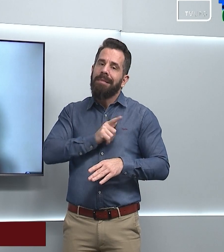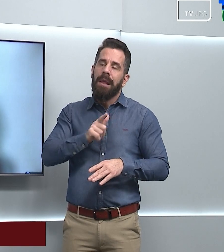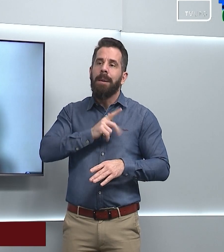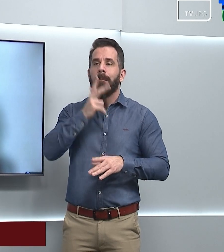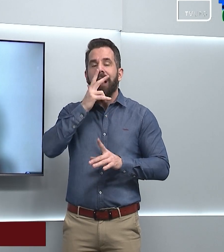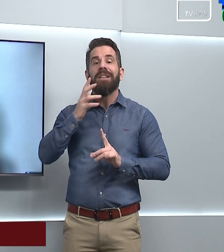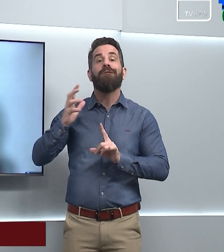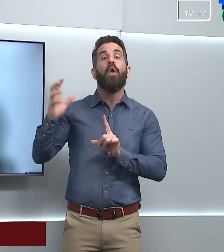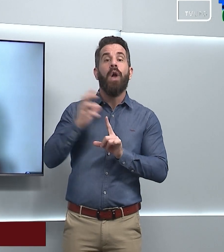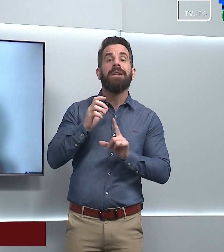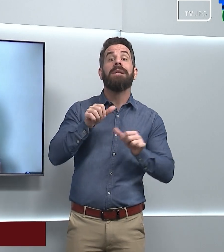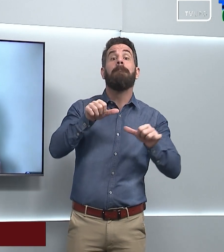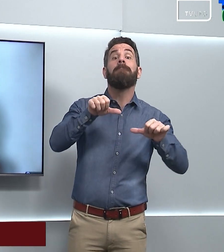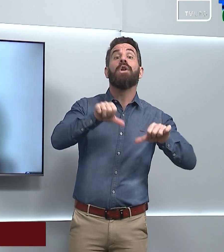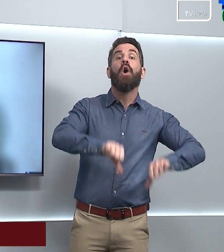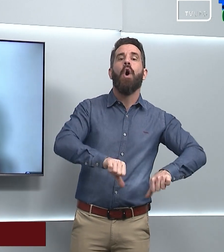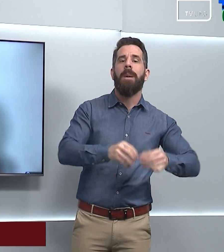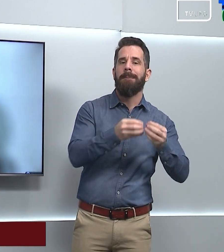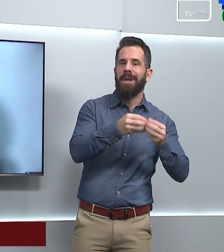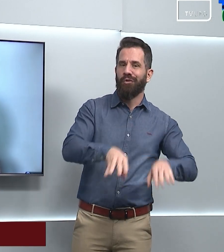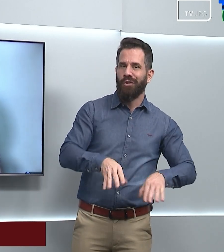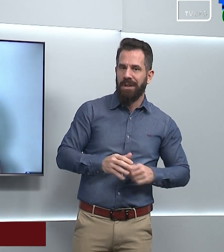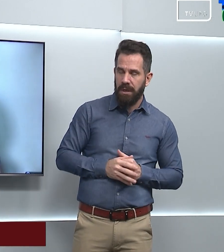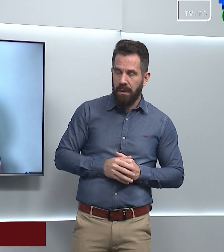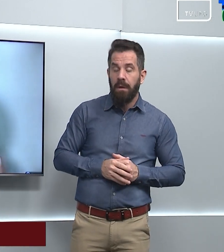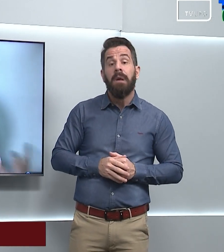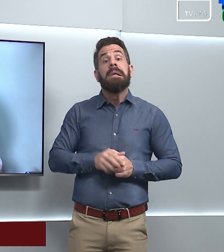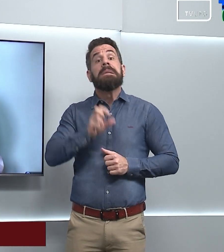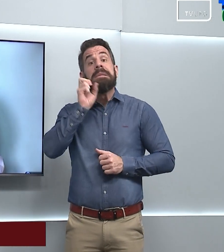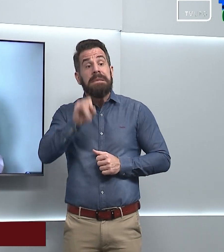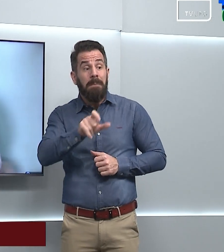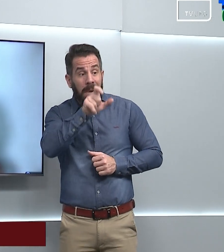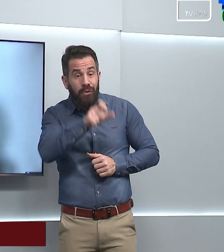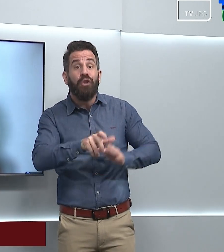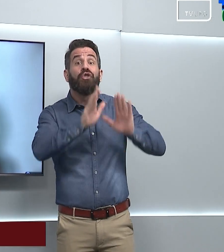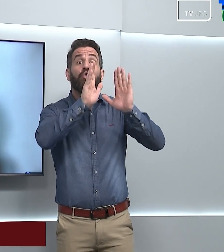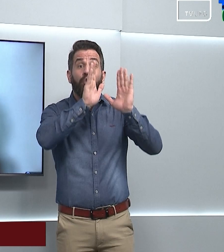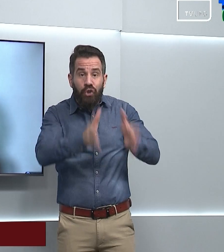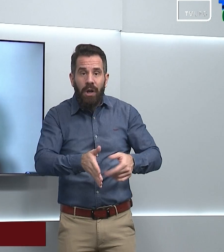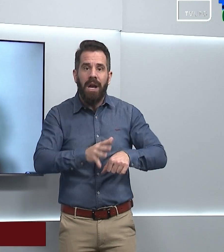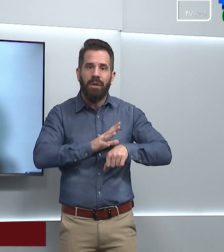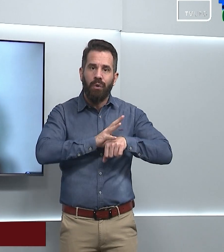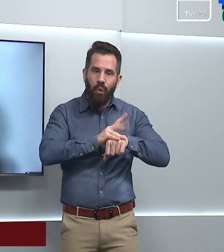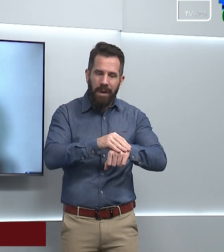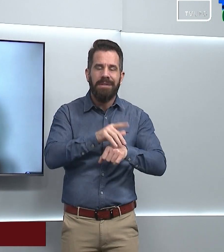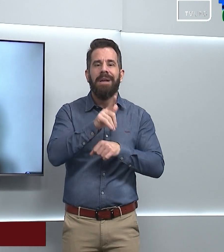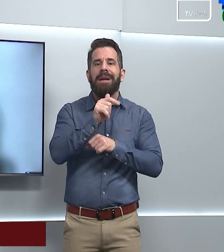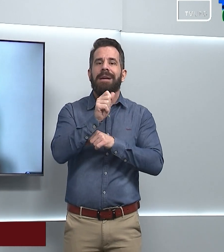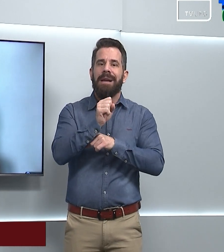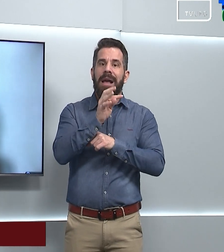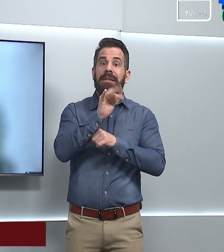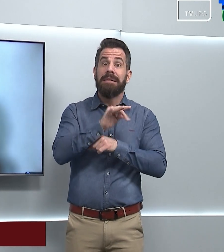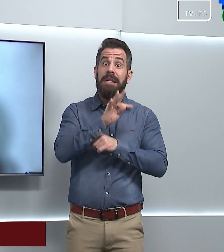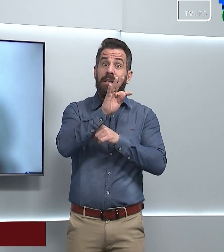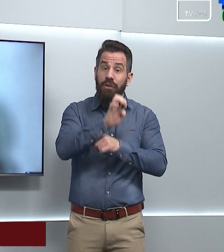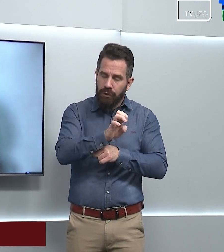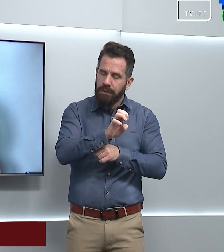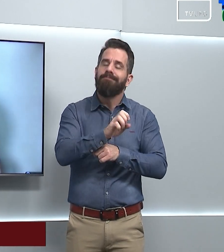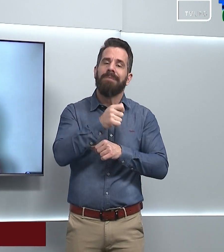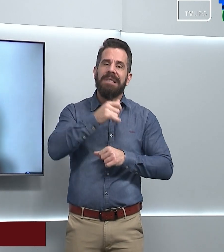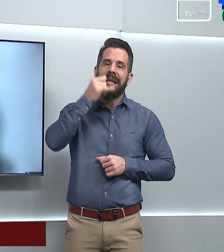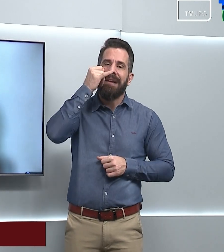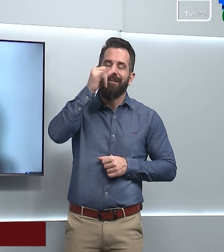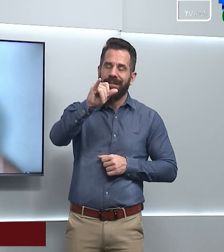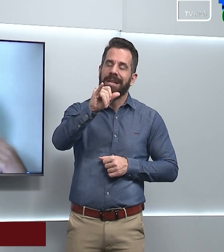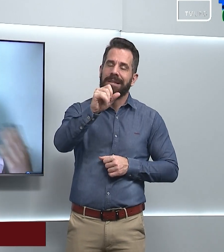Então, o café não causa, porém, quem tem gastrite, quem tem alterações do trato gastrointestinal, tem que evitar,